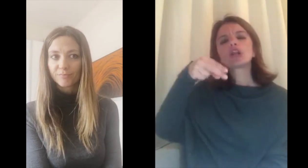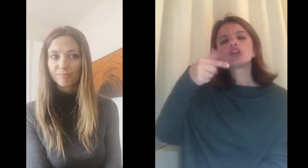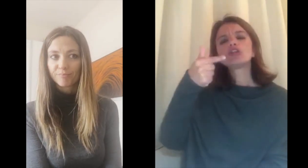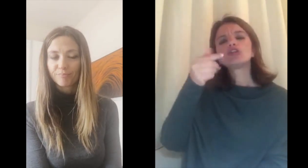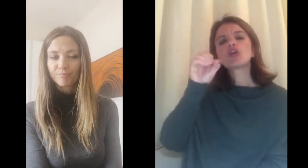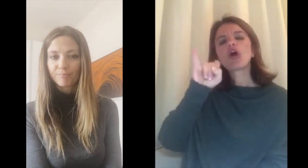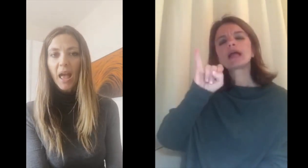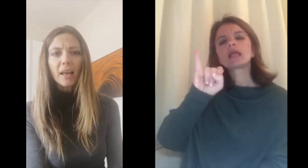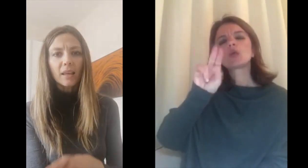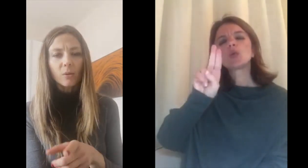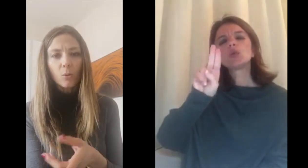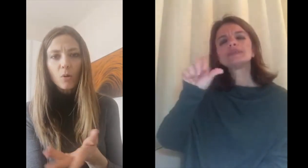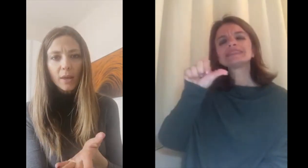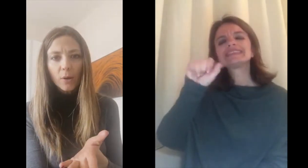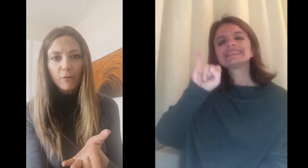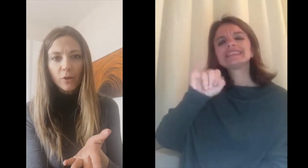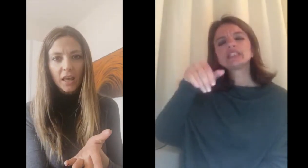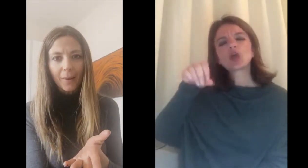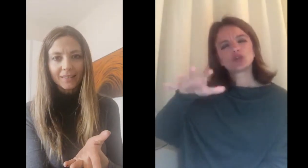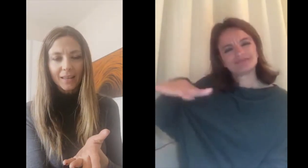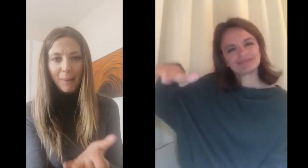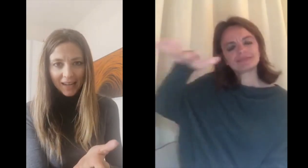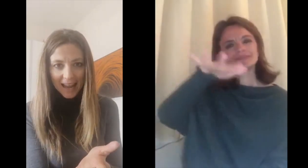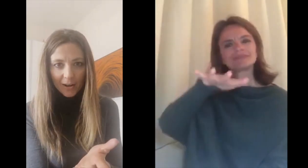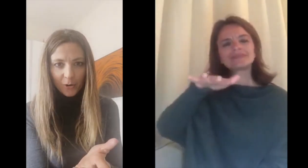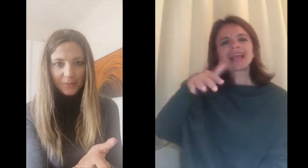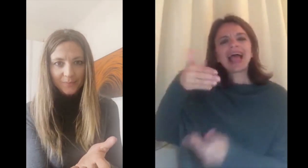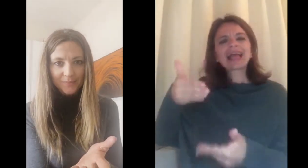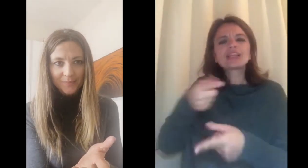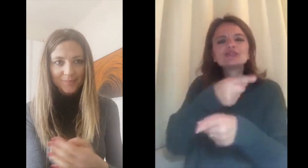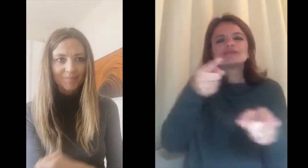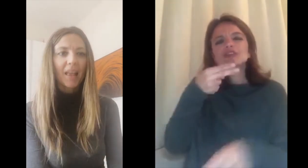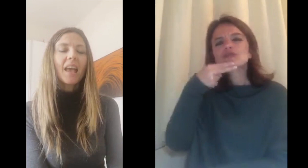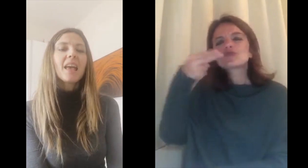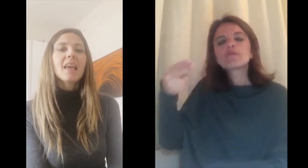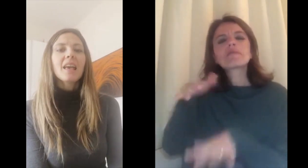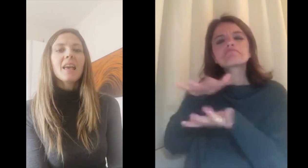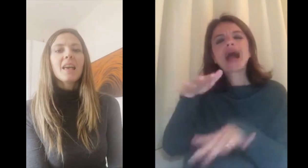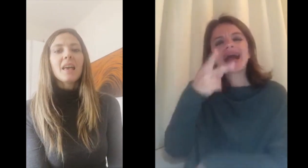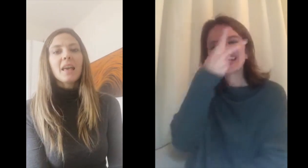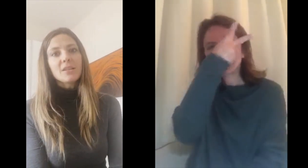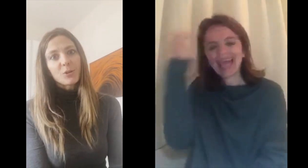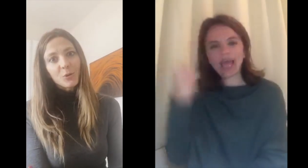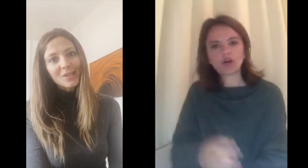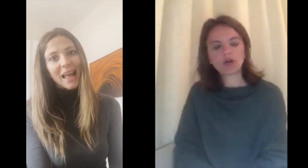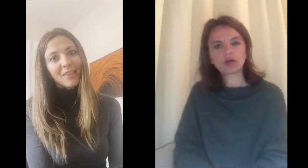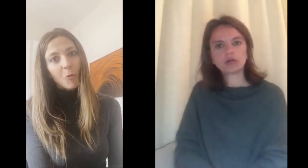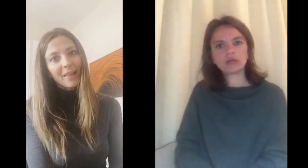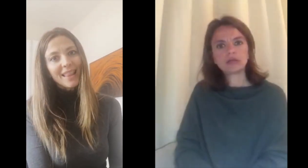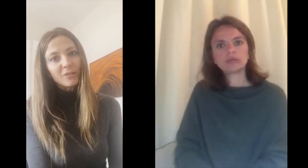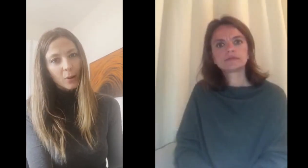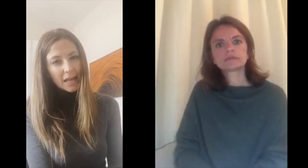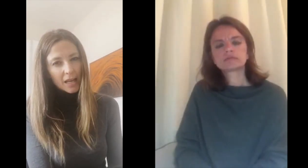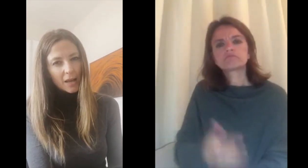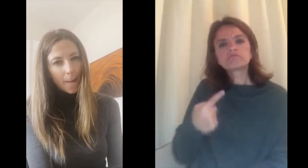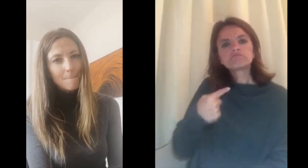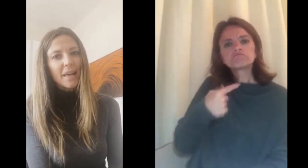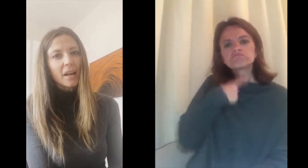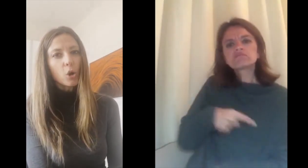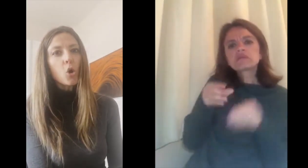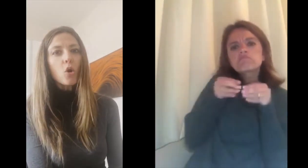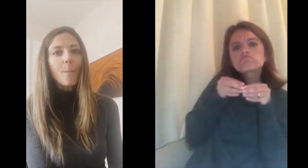Iusino, quello che ora voi chiamate Mar Nero. E sono stato mandato